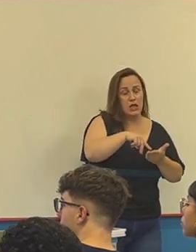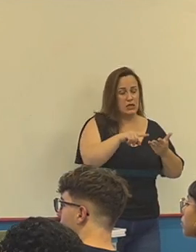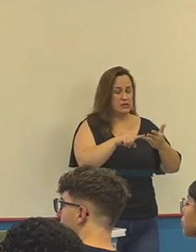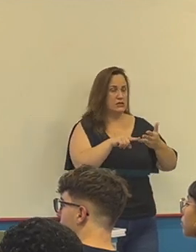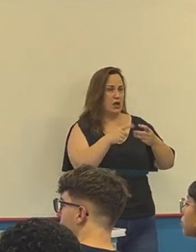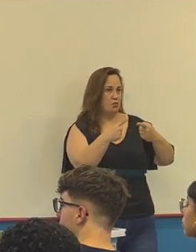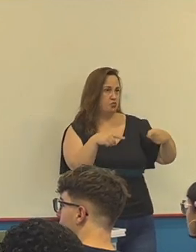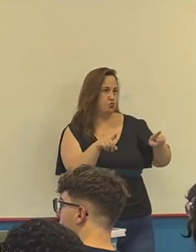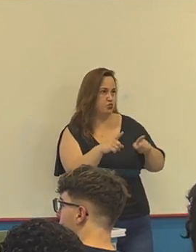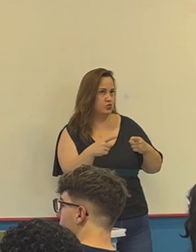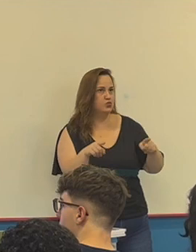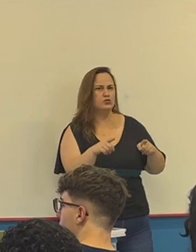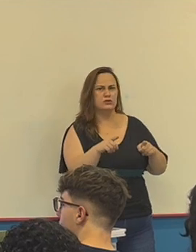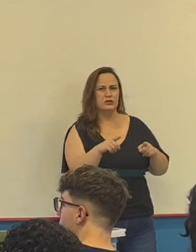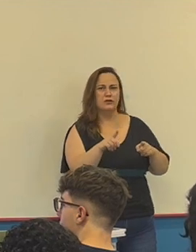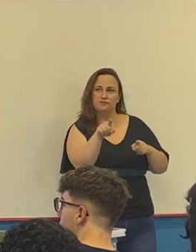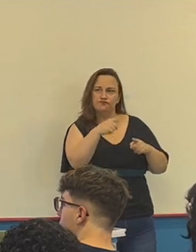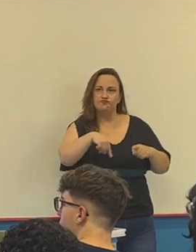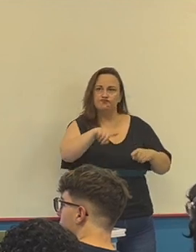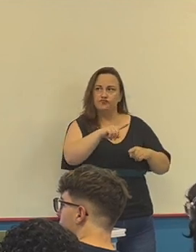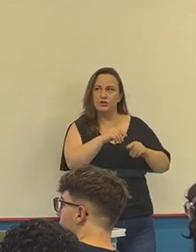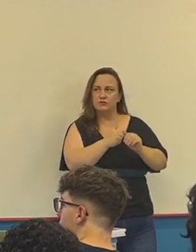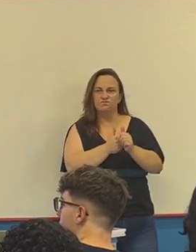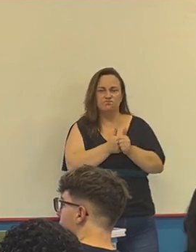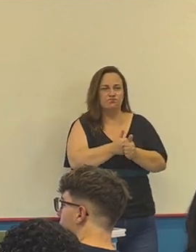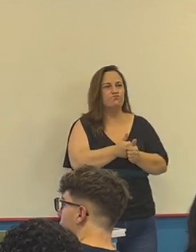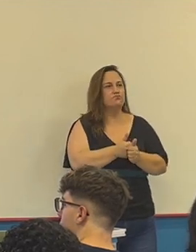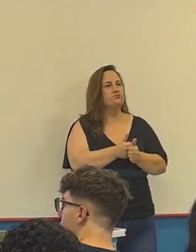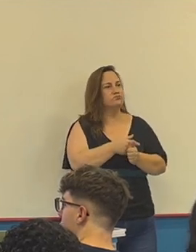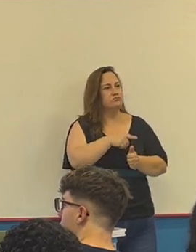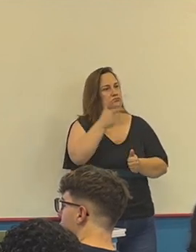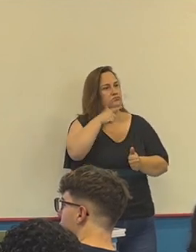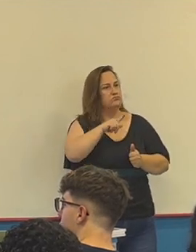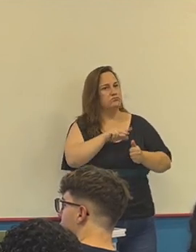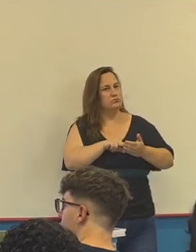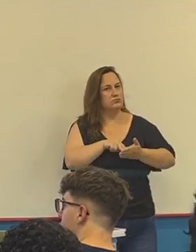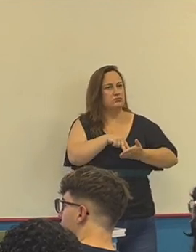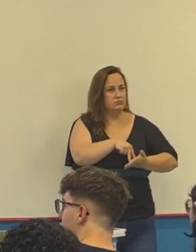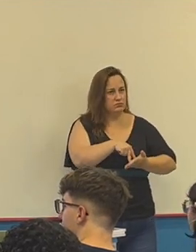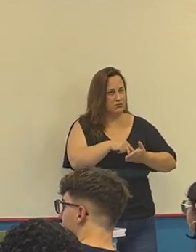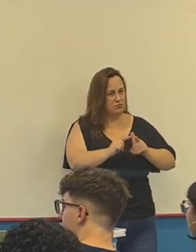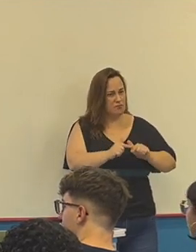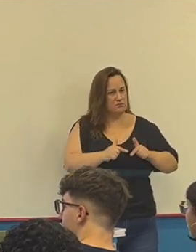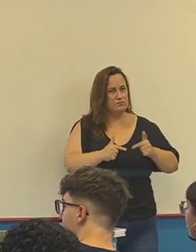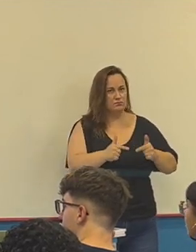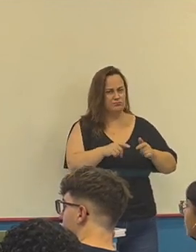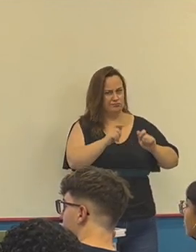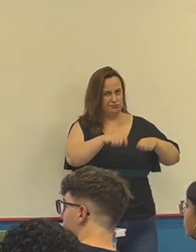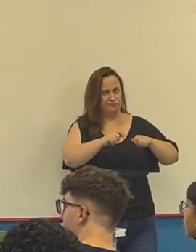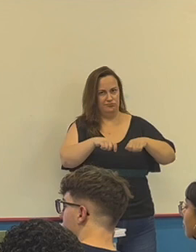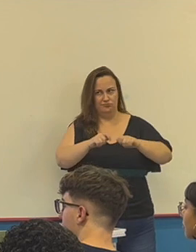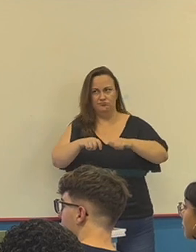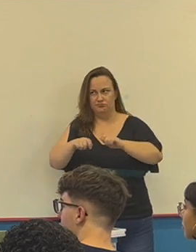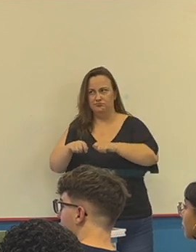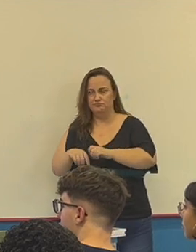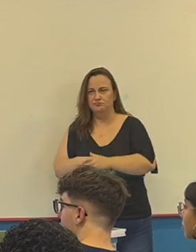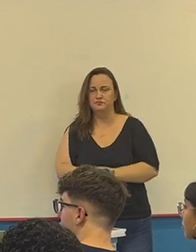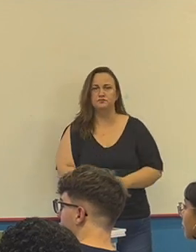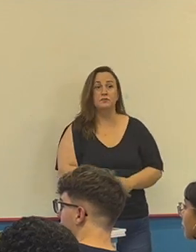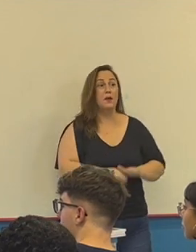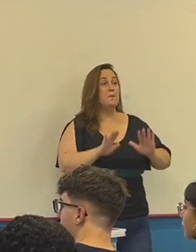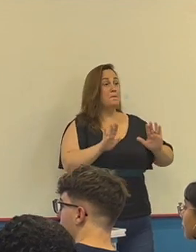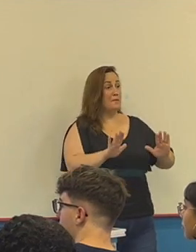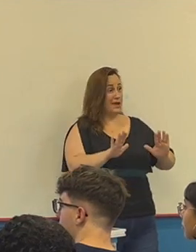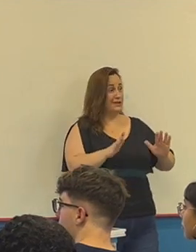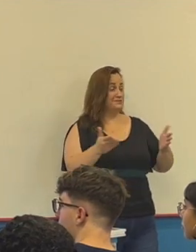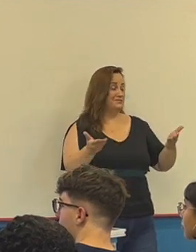música, vai atrás, entendeu? Dá para viver e é possível. É, agora falando